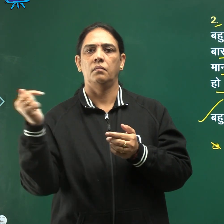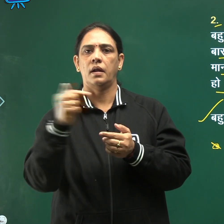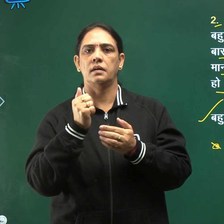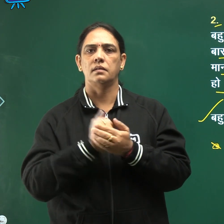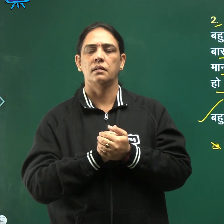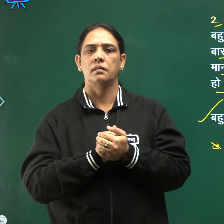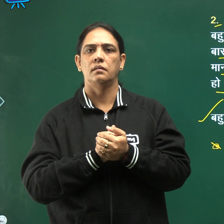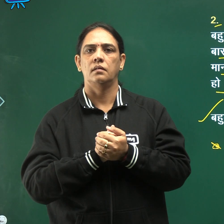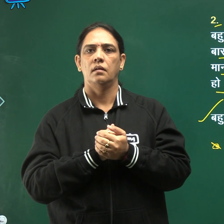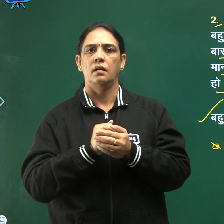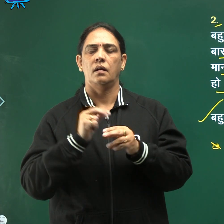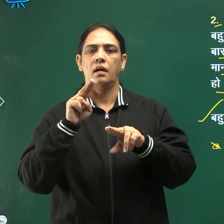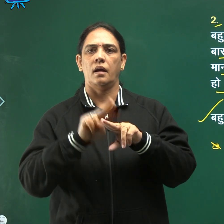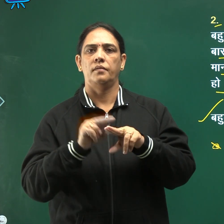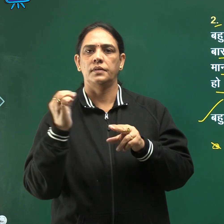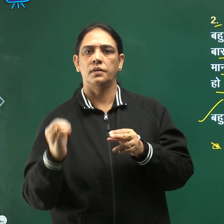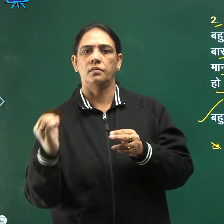माइनस F0